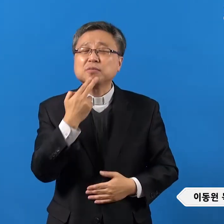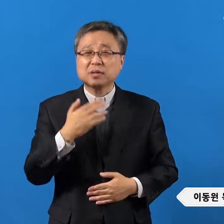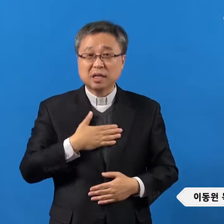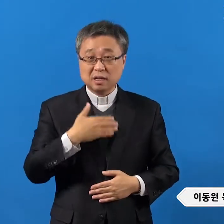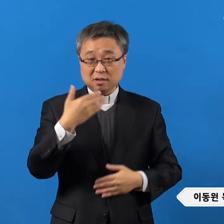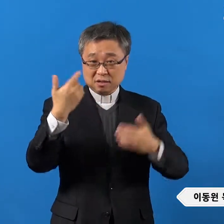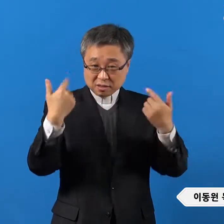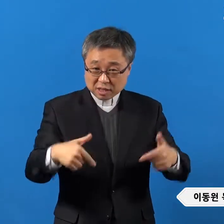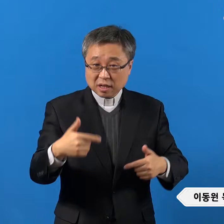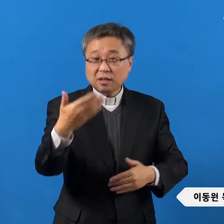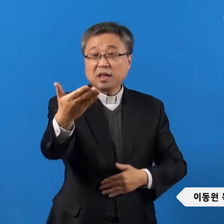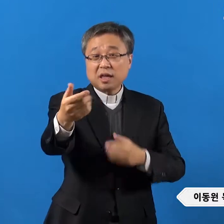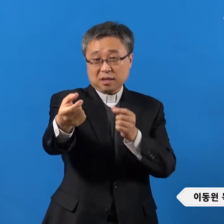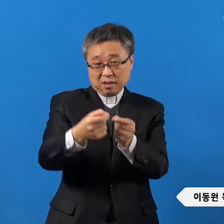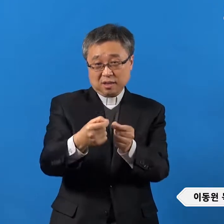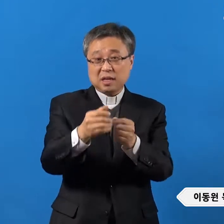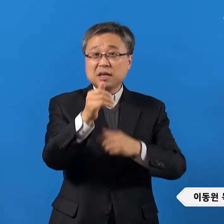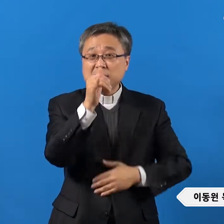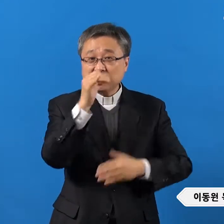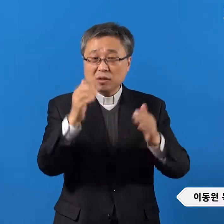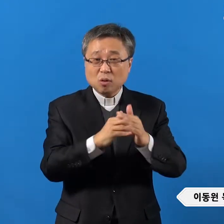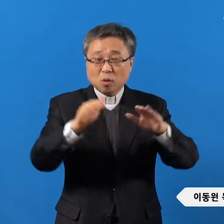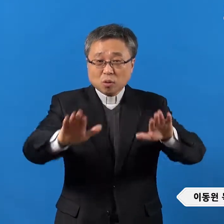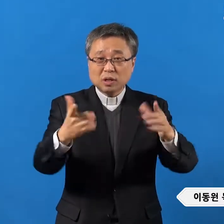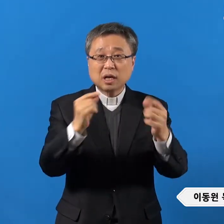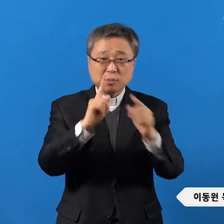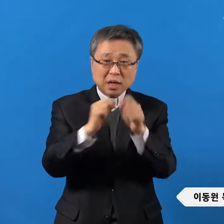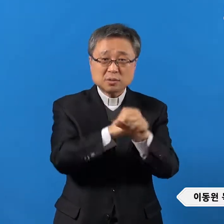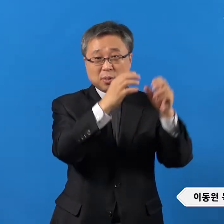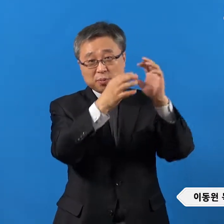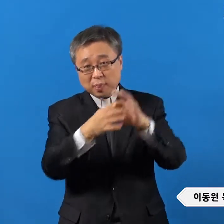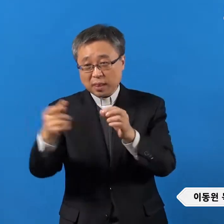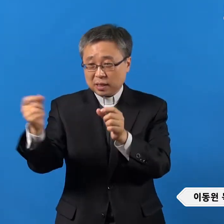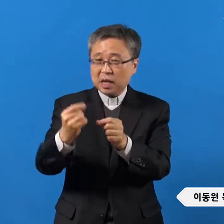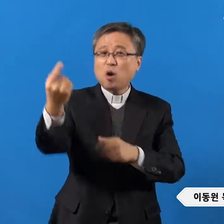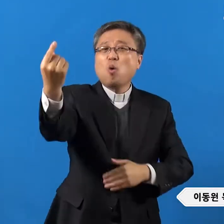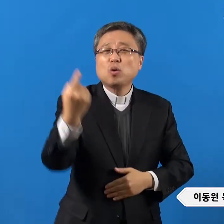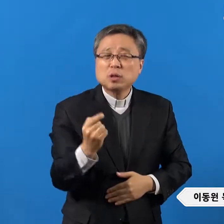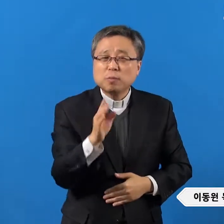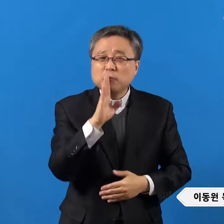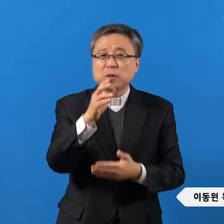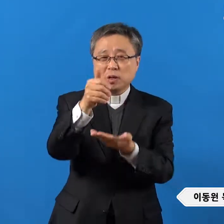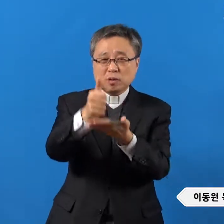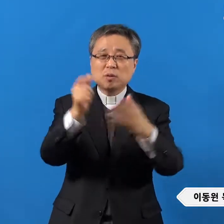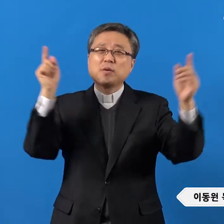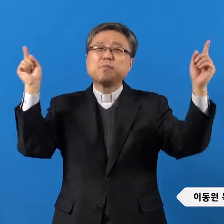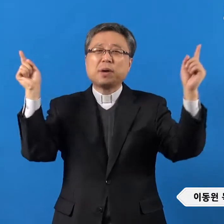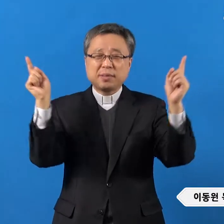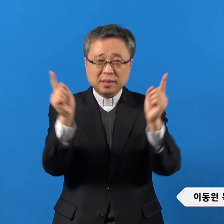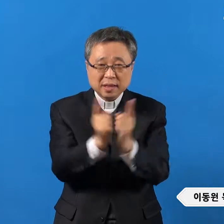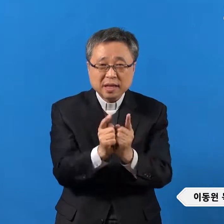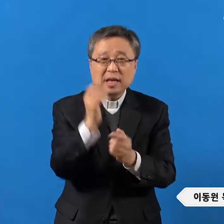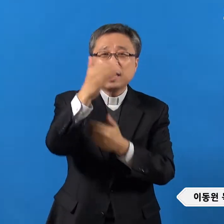곁에 있었어. 오늘 이렇게 말씀하시며 다가오시는 바로 그분을 만나는 임마누엘의